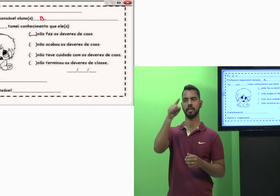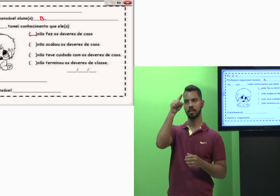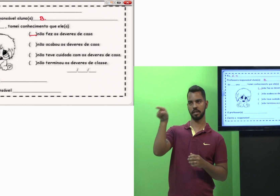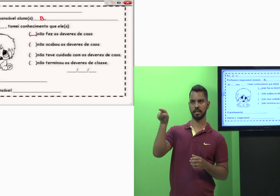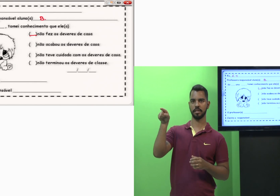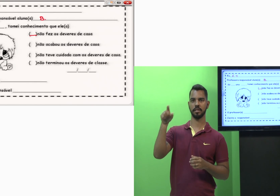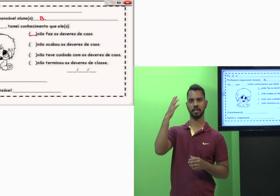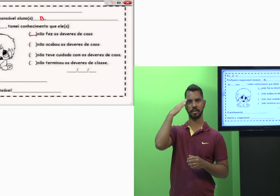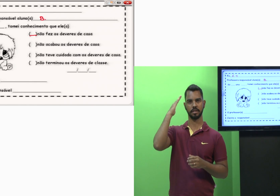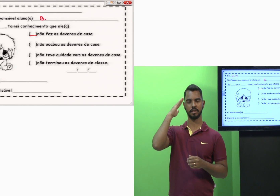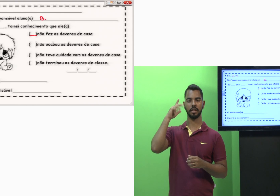informação